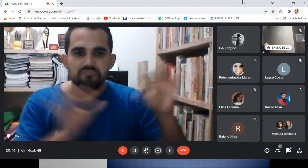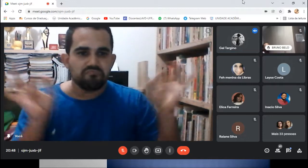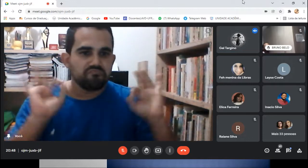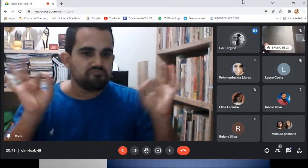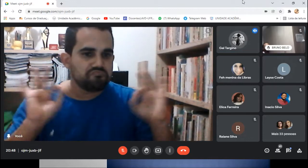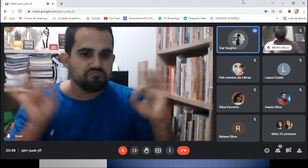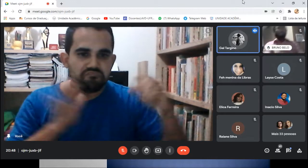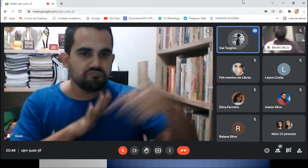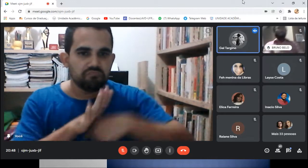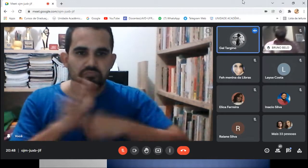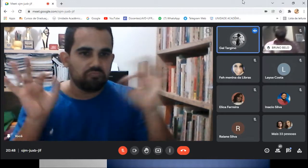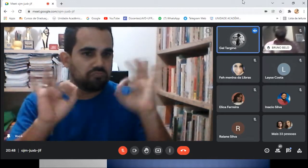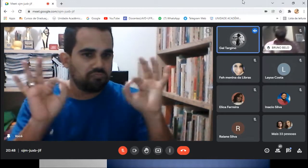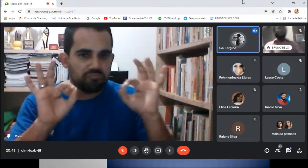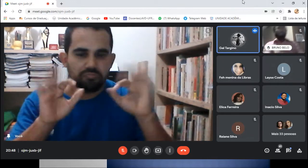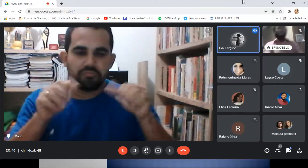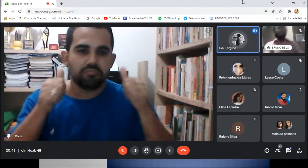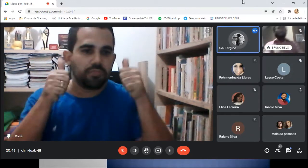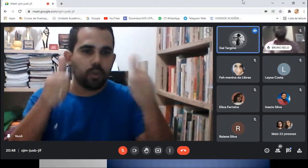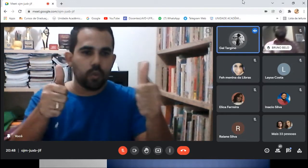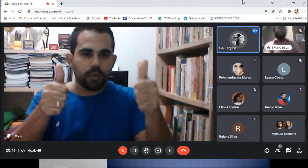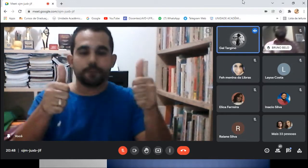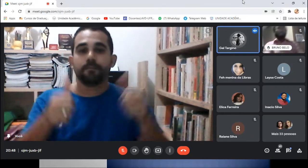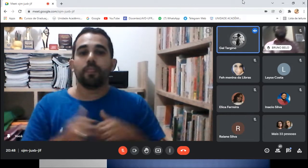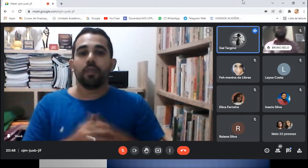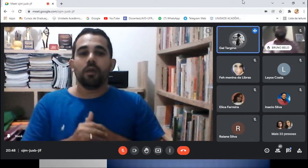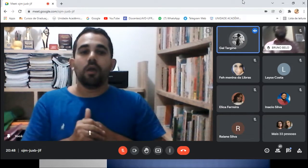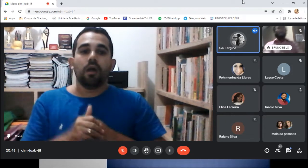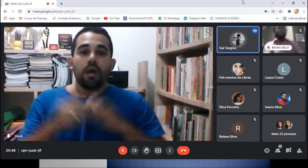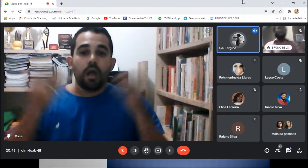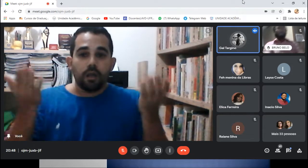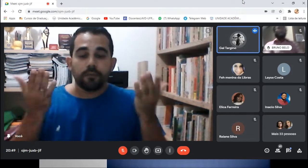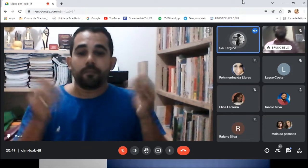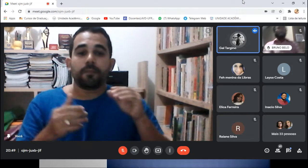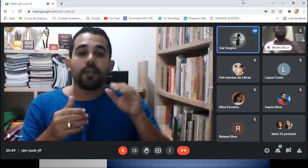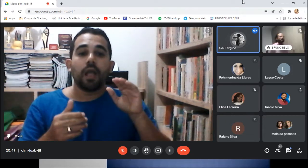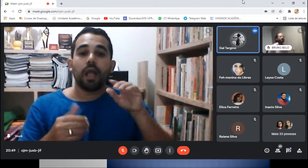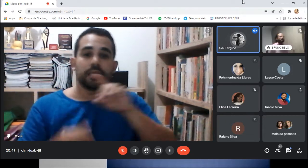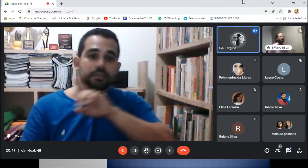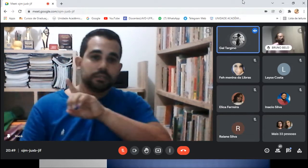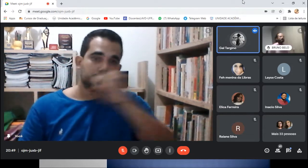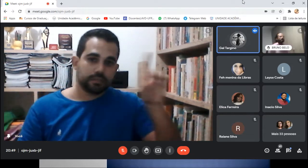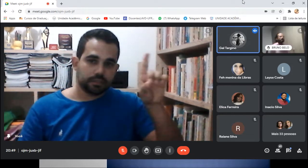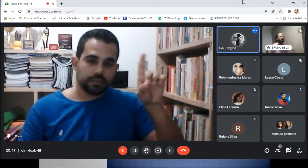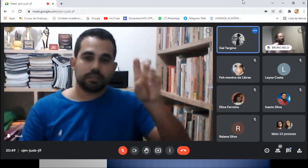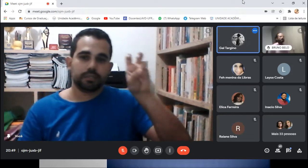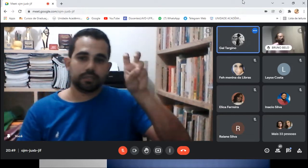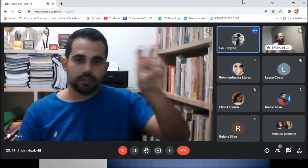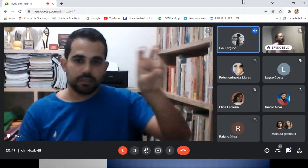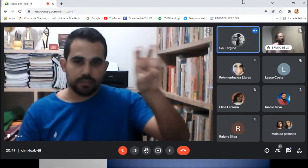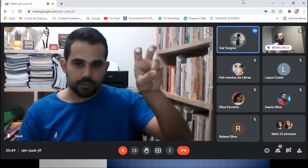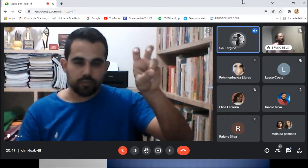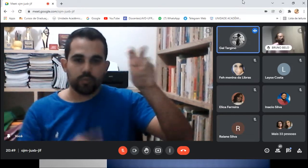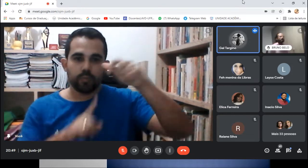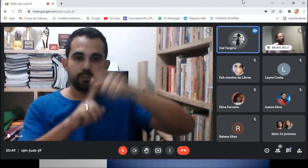Então, agora não tem mais nenhum polo, né? Que tenham alunos, que tenham dúvidas. Então, eu vou estar explicando